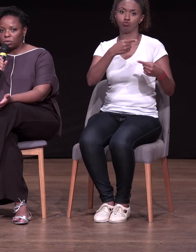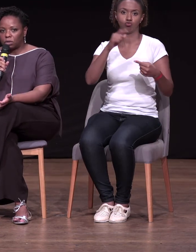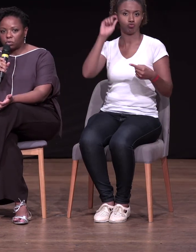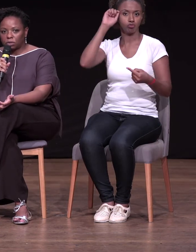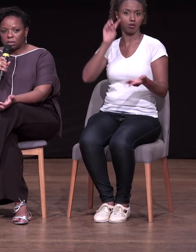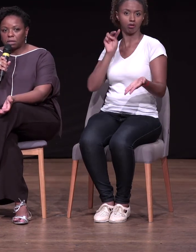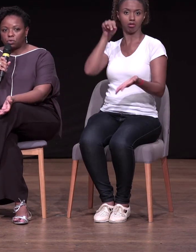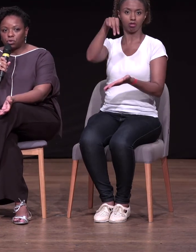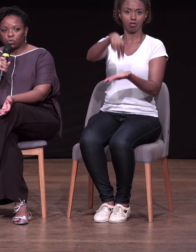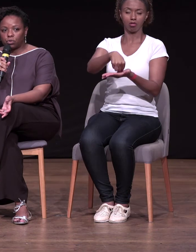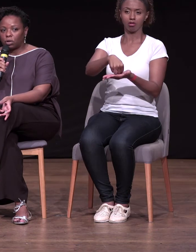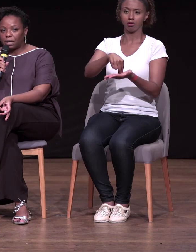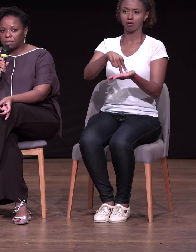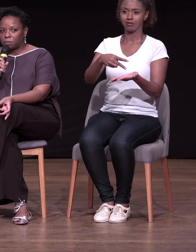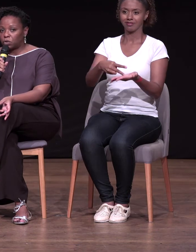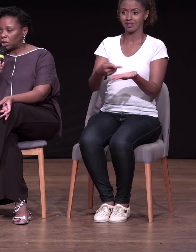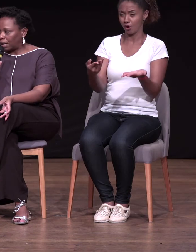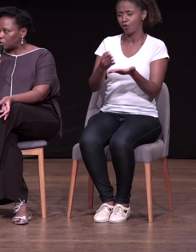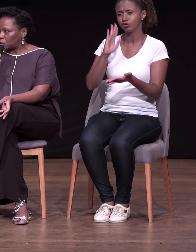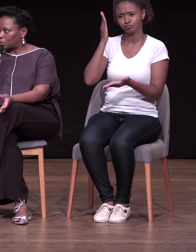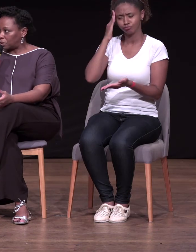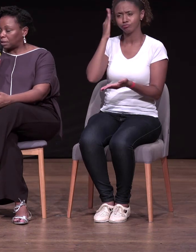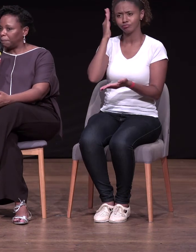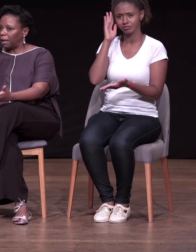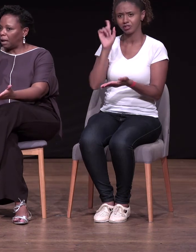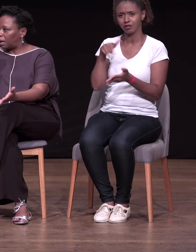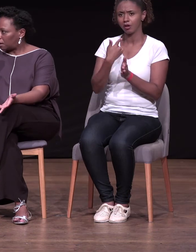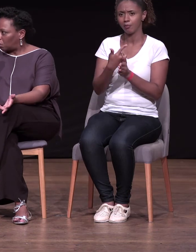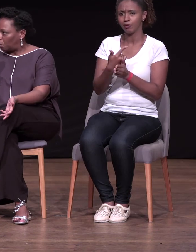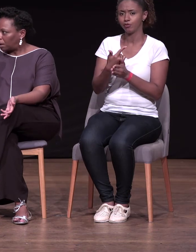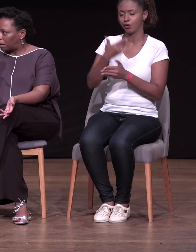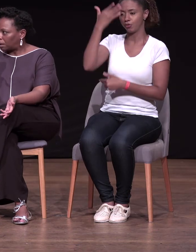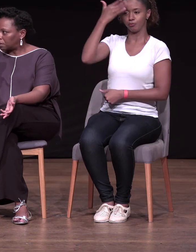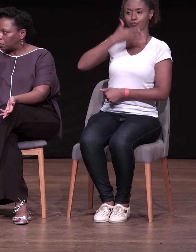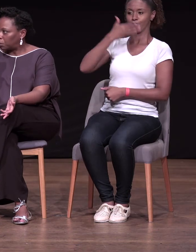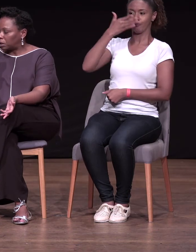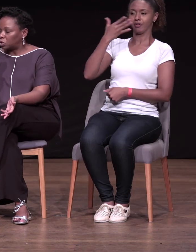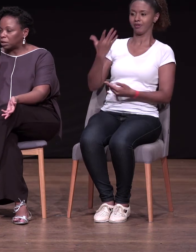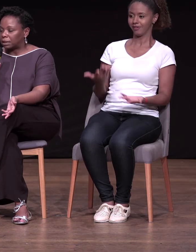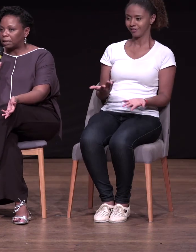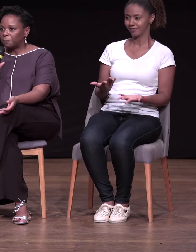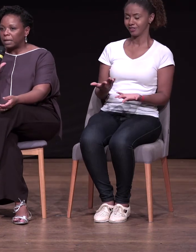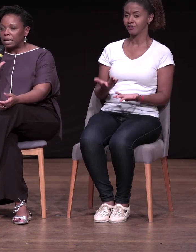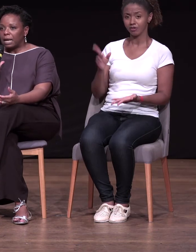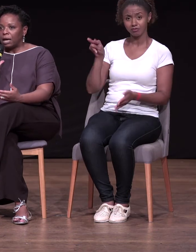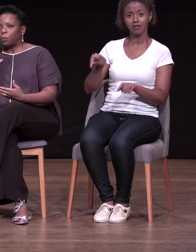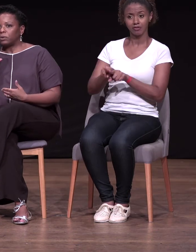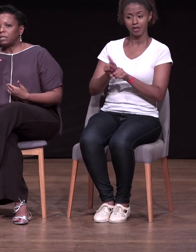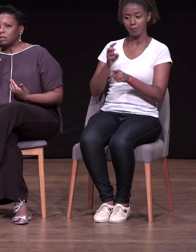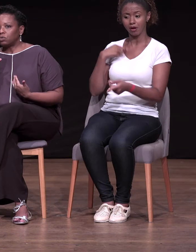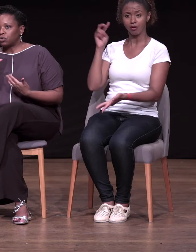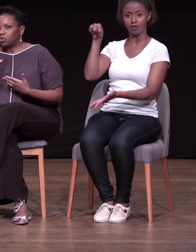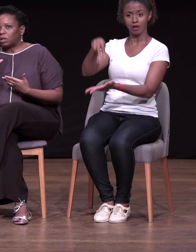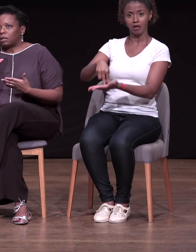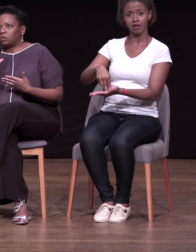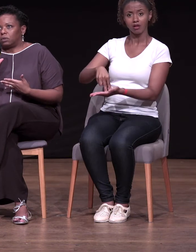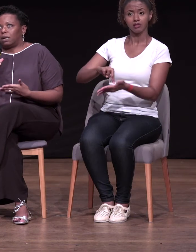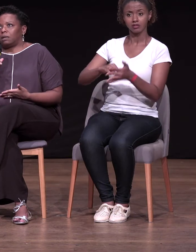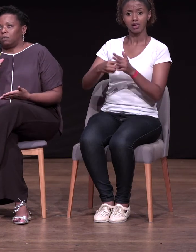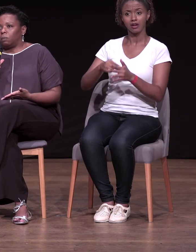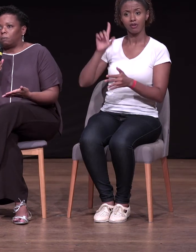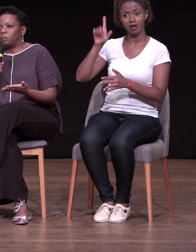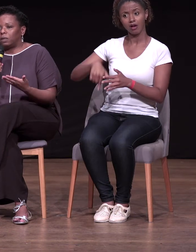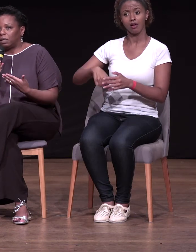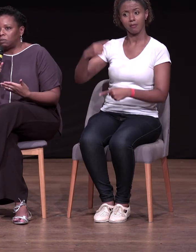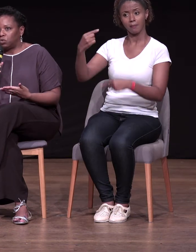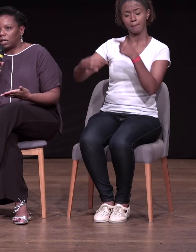invisibilidade em contextos que são institucionais e midiáticos, também é uma ação política, né? Eu poder ser um sujeito,